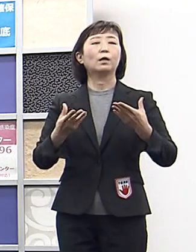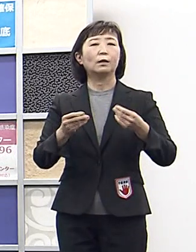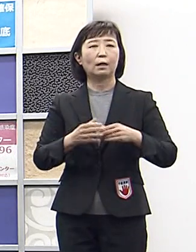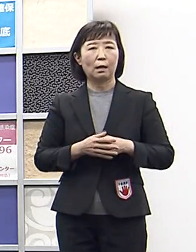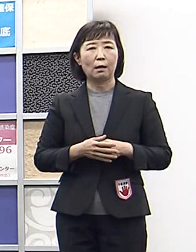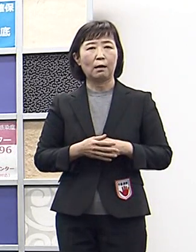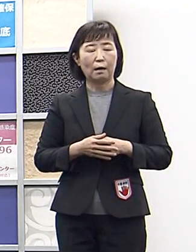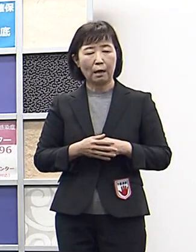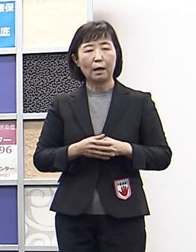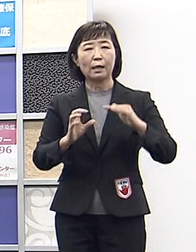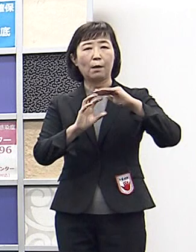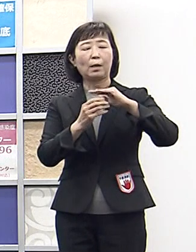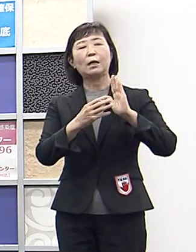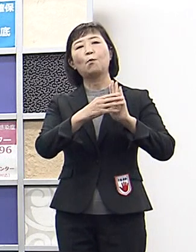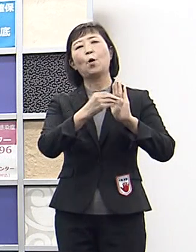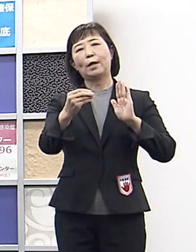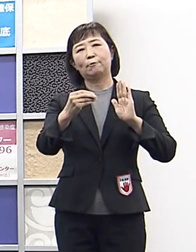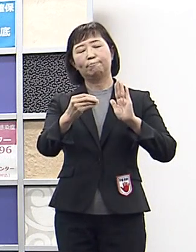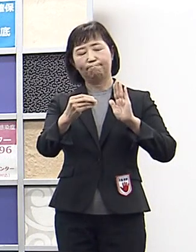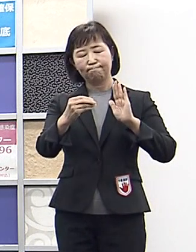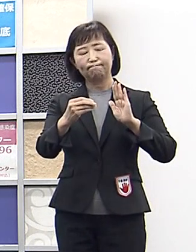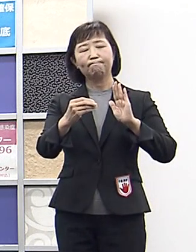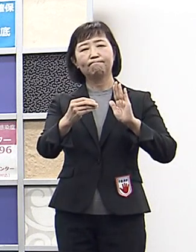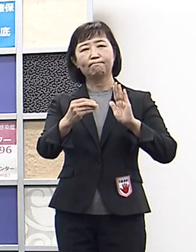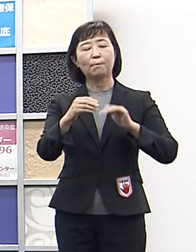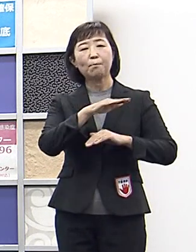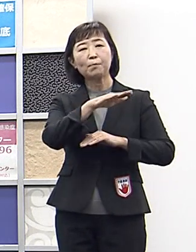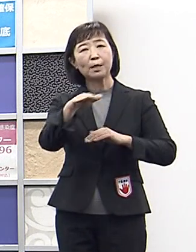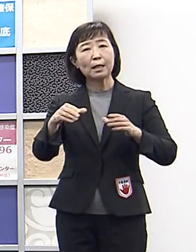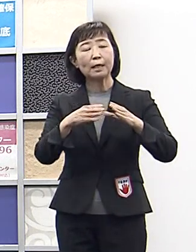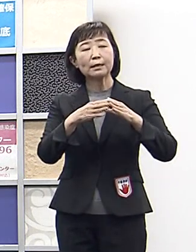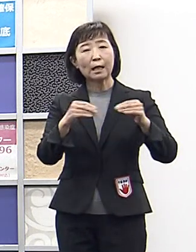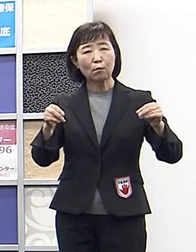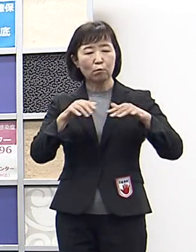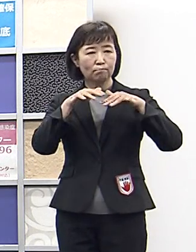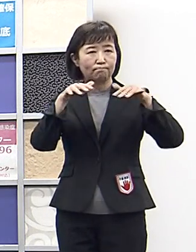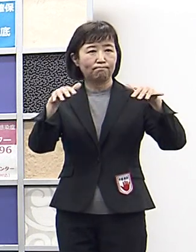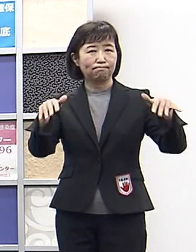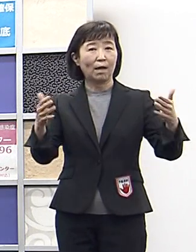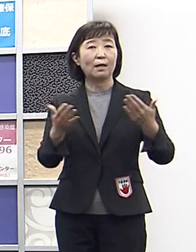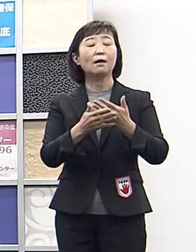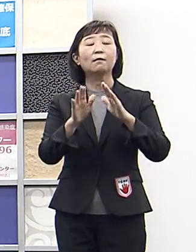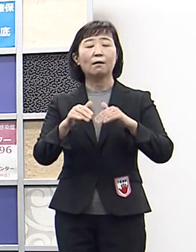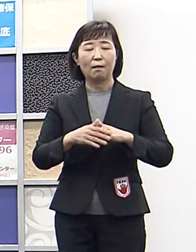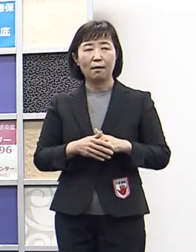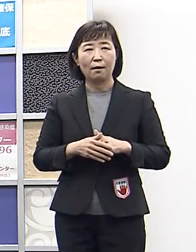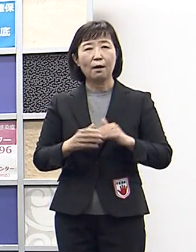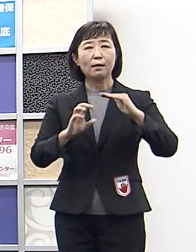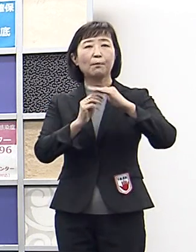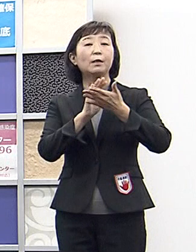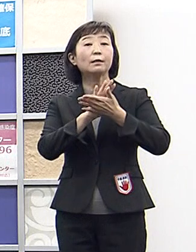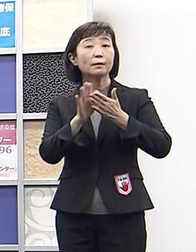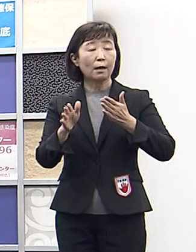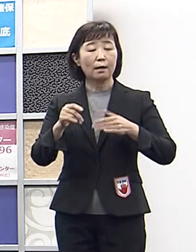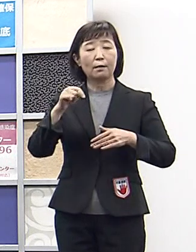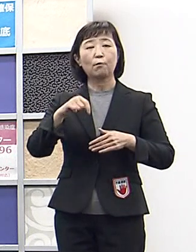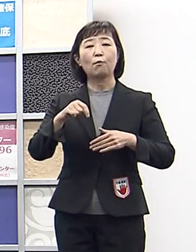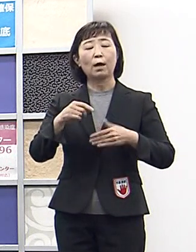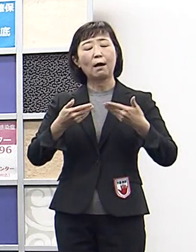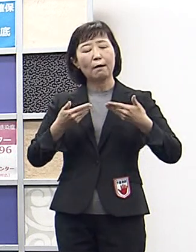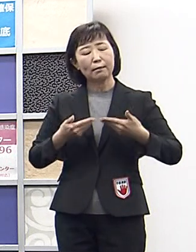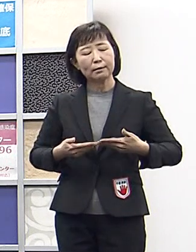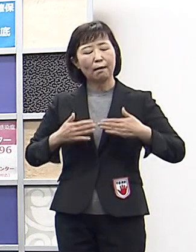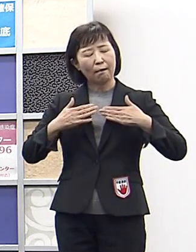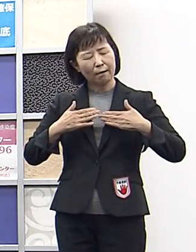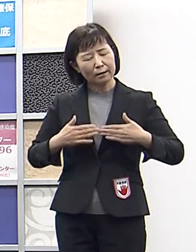山梨モデルなどと称されて各地に普及をし結果山梨県自体がですね安全